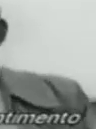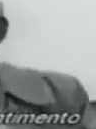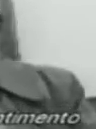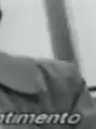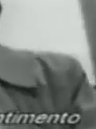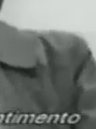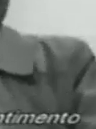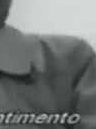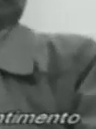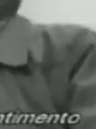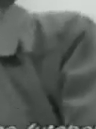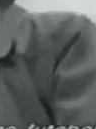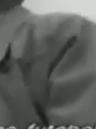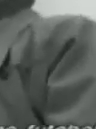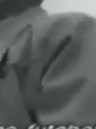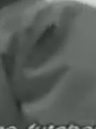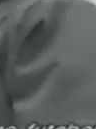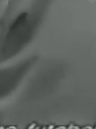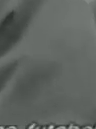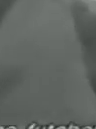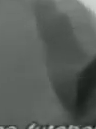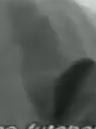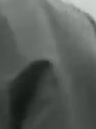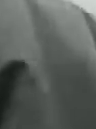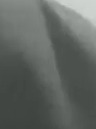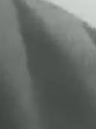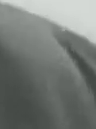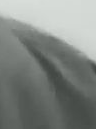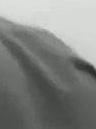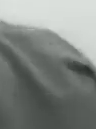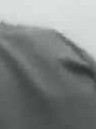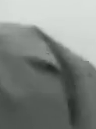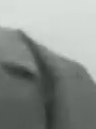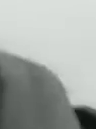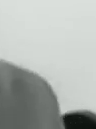It's the greatest feeling there is. The greatest honor in football.